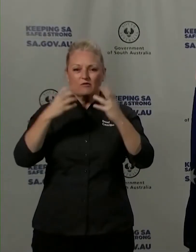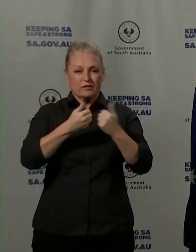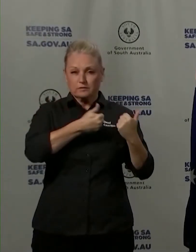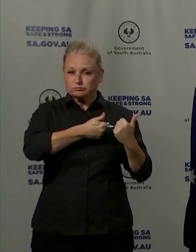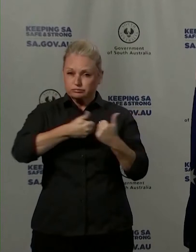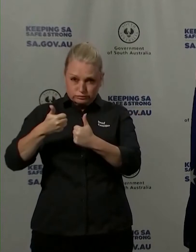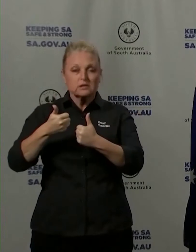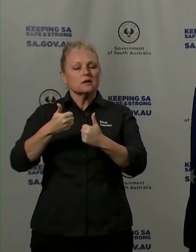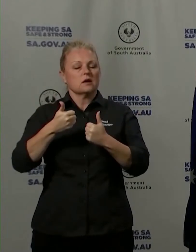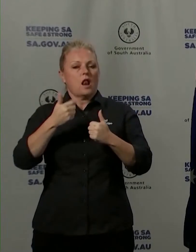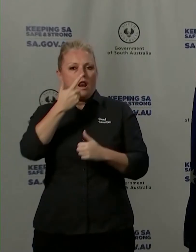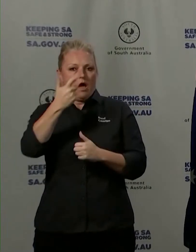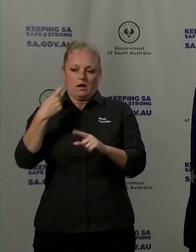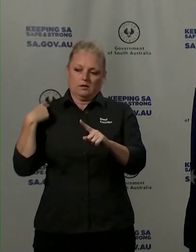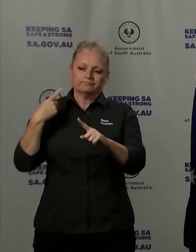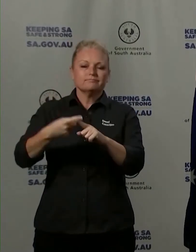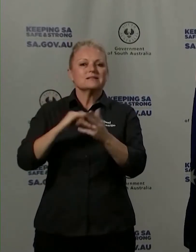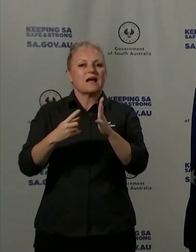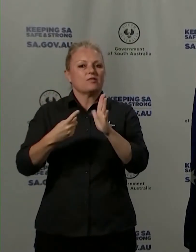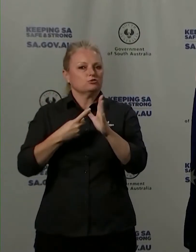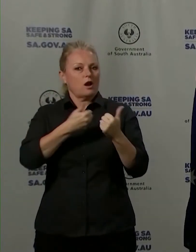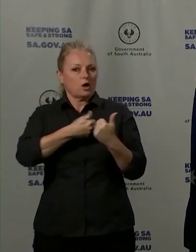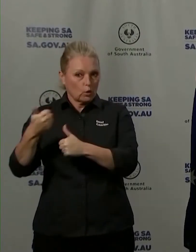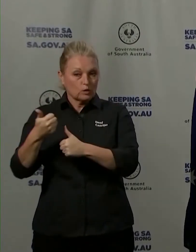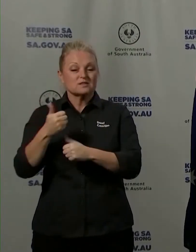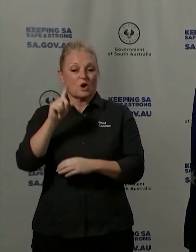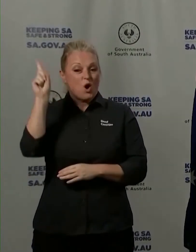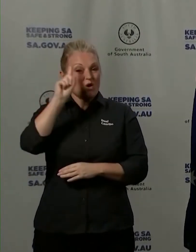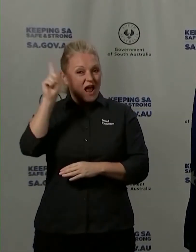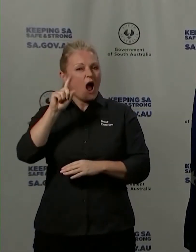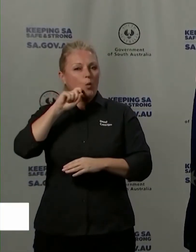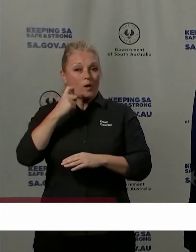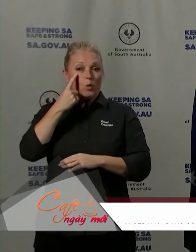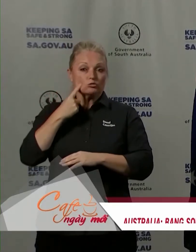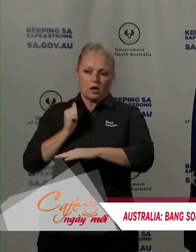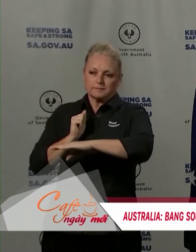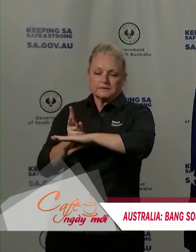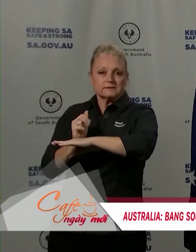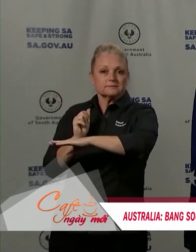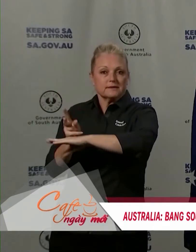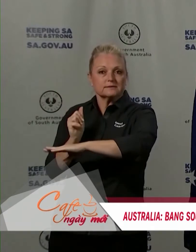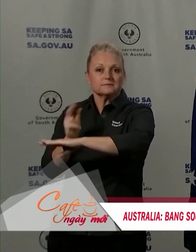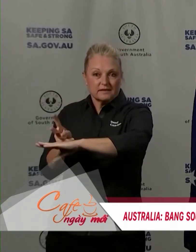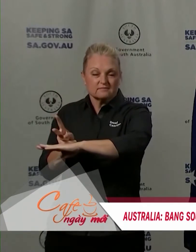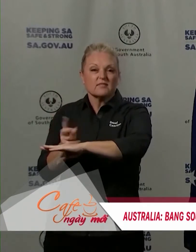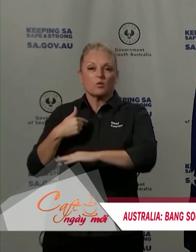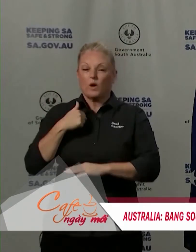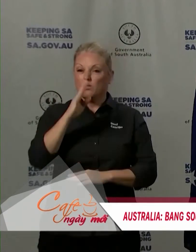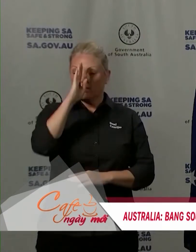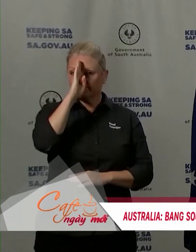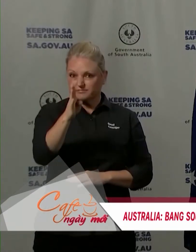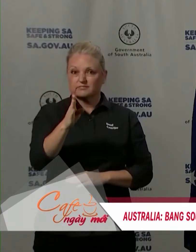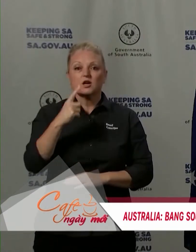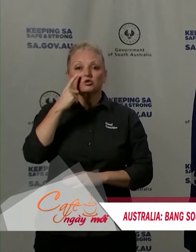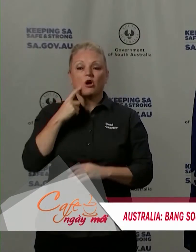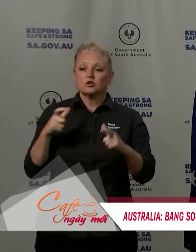Ngày 18 tháng 11, bang South Australia của Australia đã áp đặt lệnh phong tỏa 6 ngày trong bối cảnh giới chức bang đang ráo riết kiềm chế